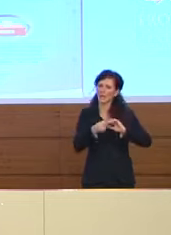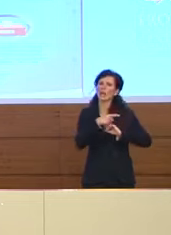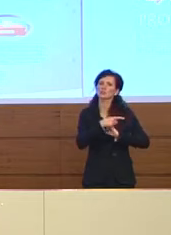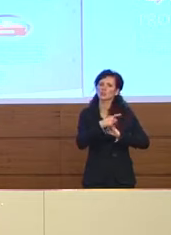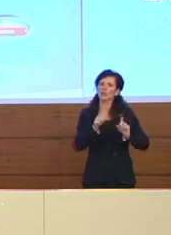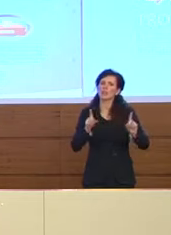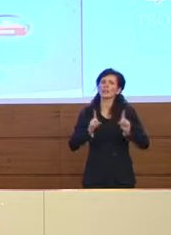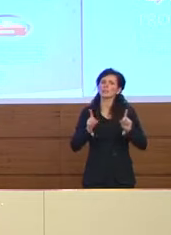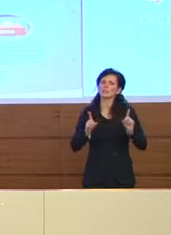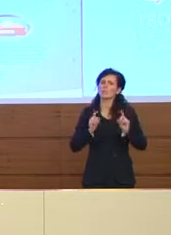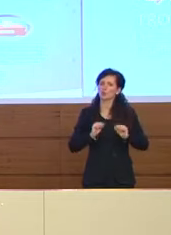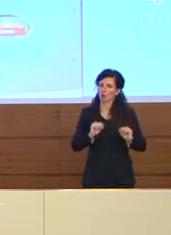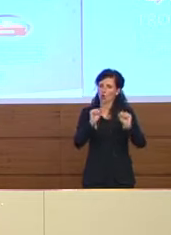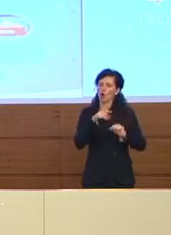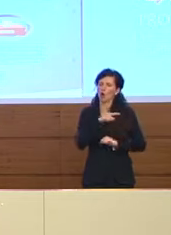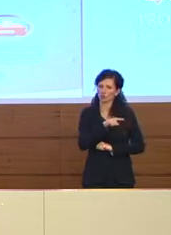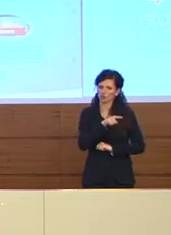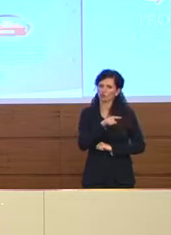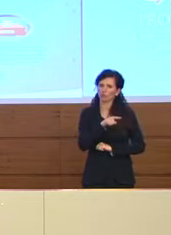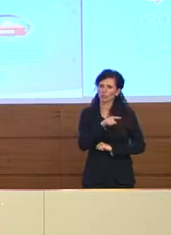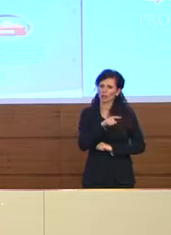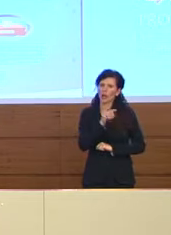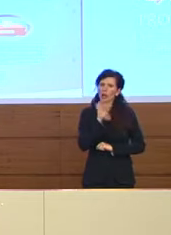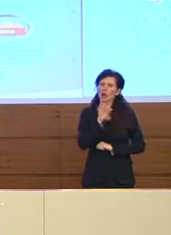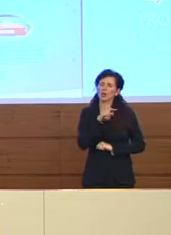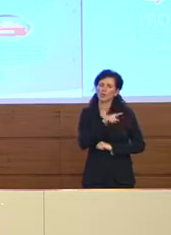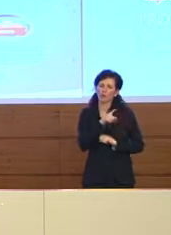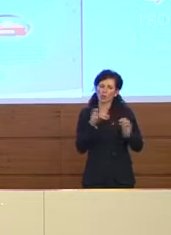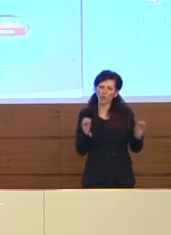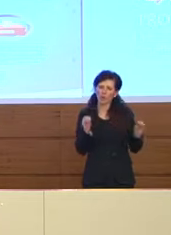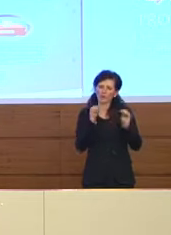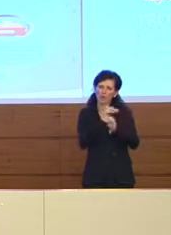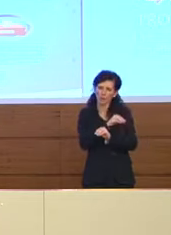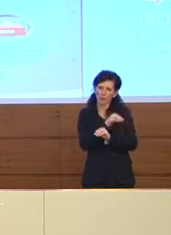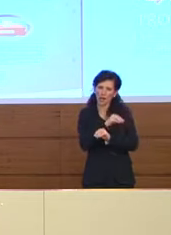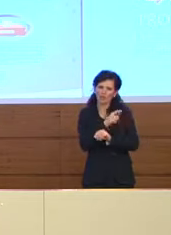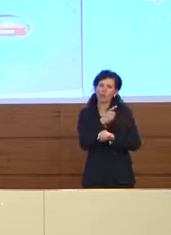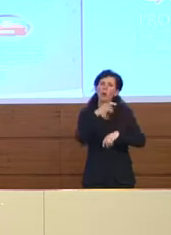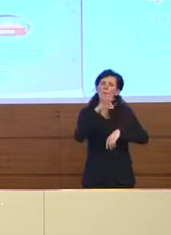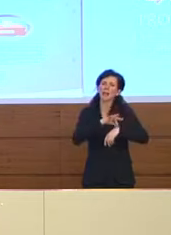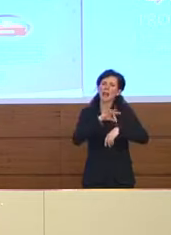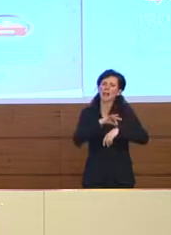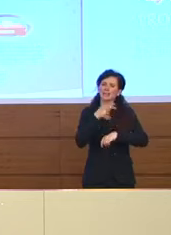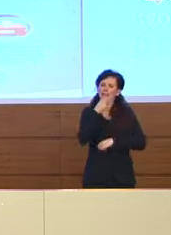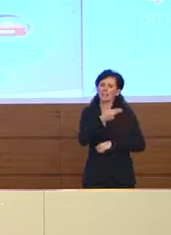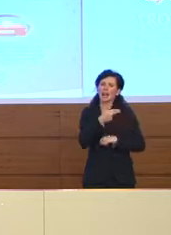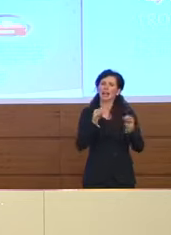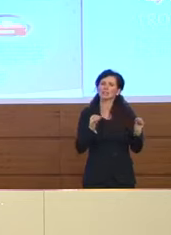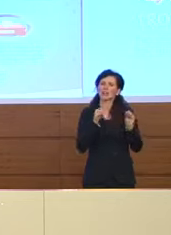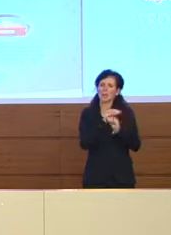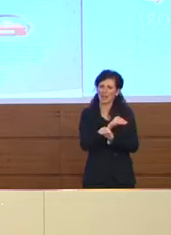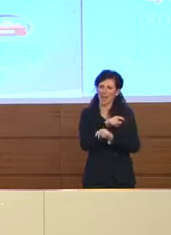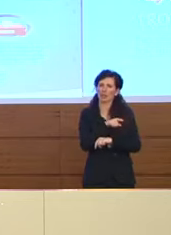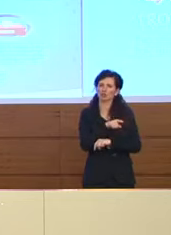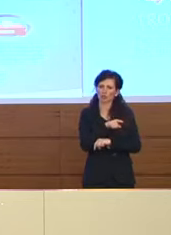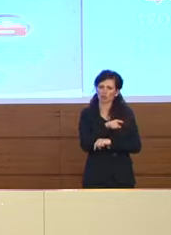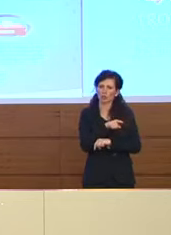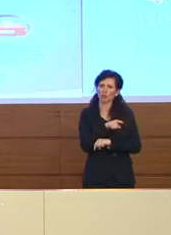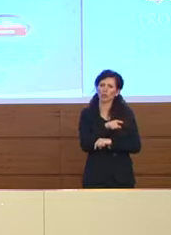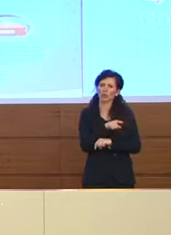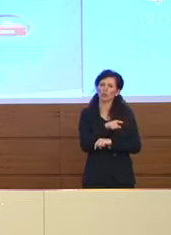per definizione del trapianto medesimo cioè la malattia del trapianto contro l'ospite il che